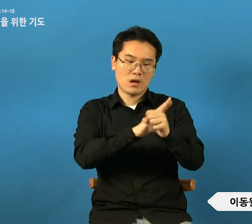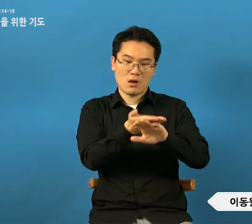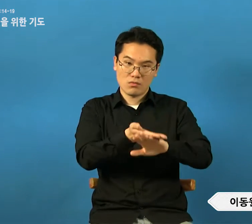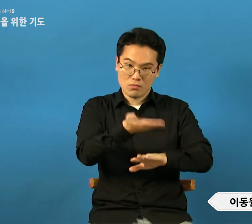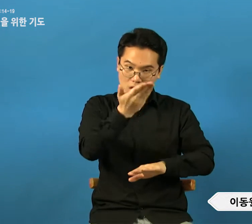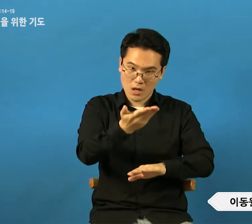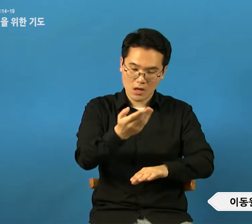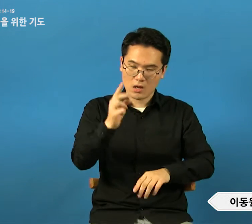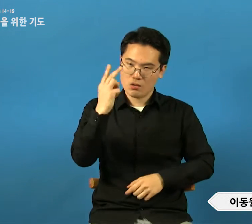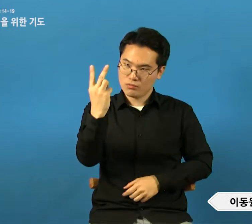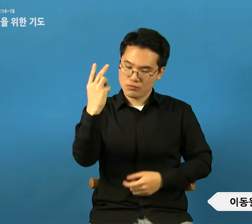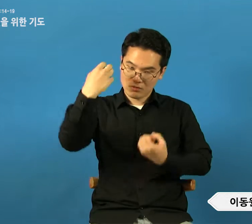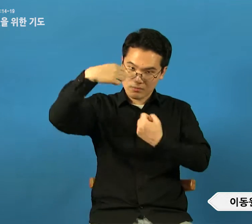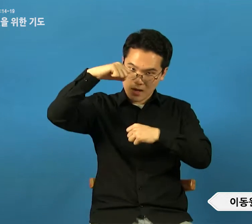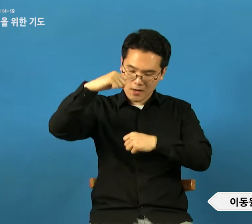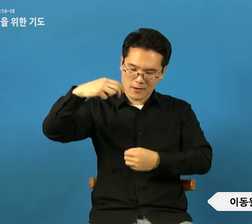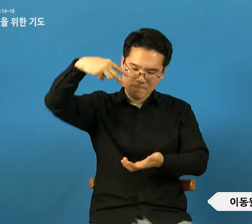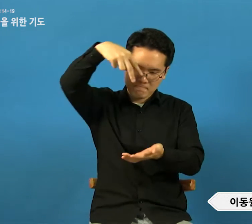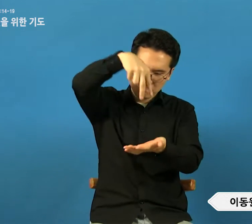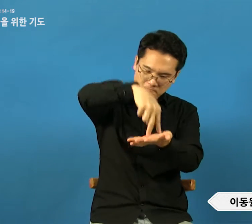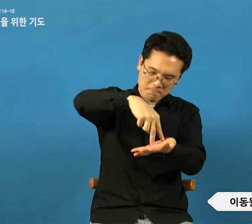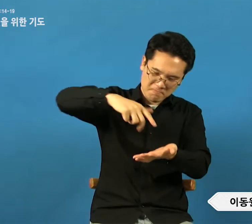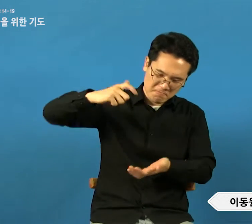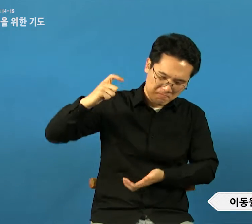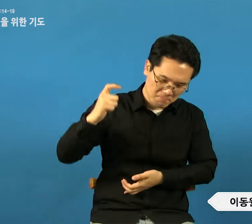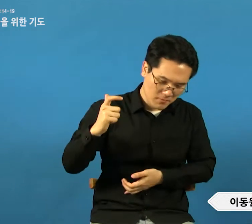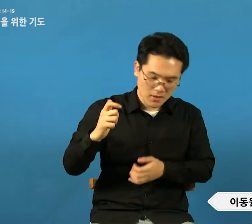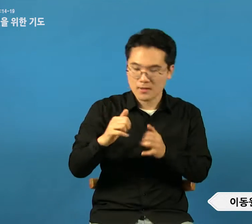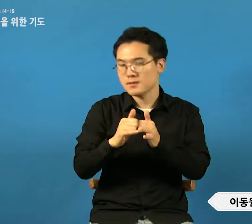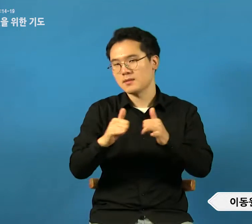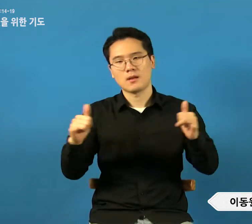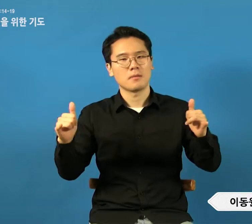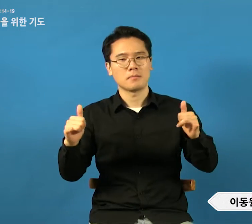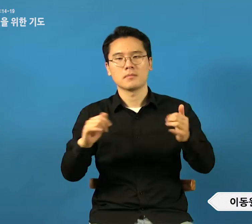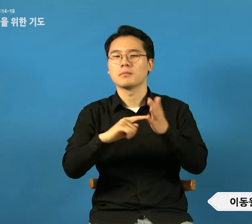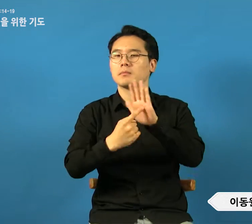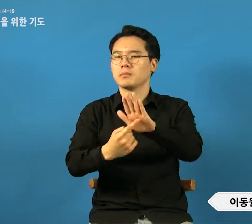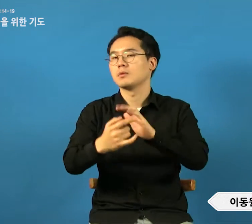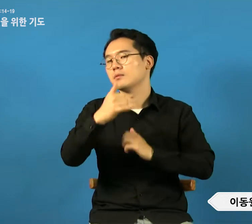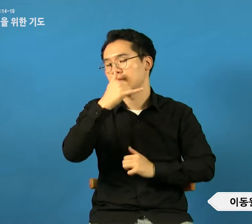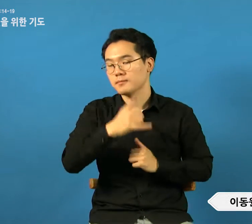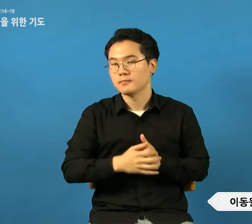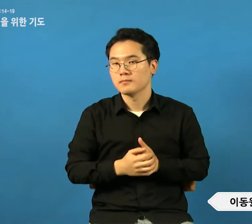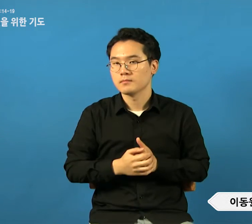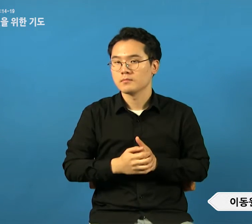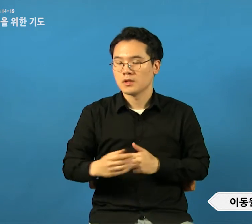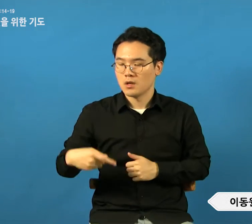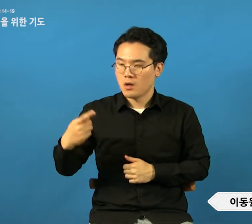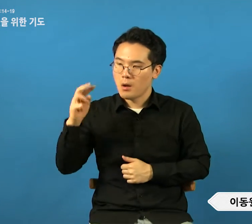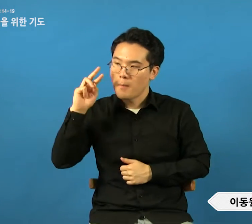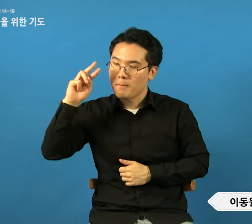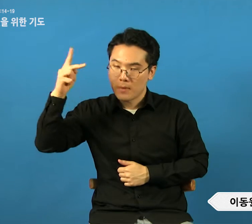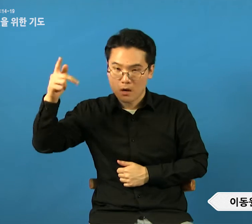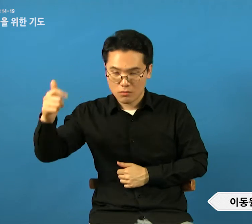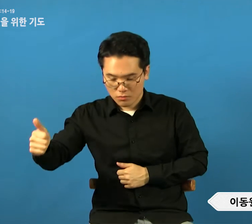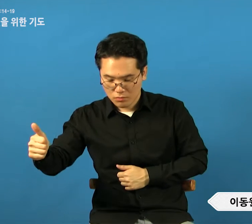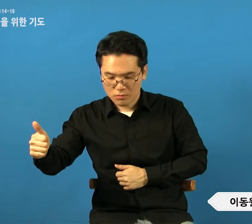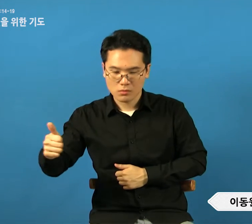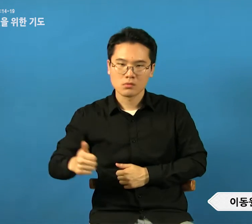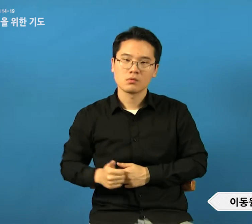사람이라고 표현합니다. 자, 이어지는 말씀에서 바울 사도는 여기서 말하는 사랑은 우리가 보통